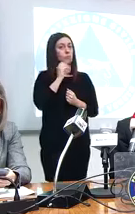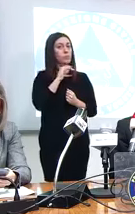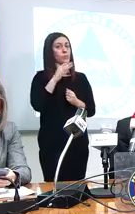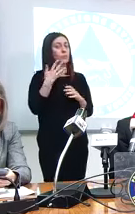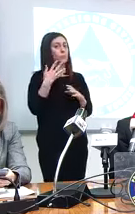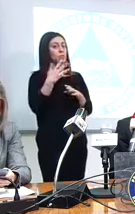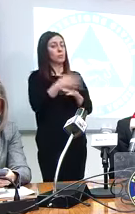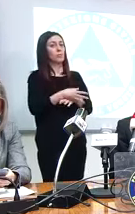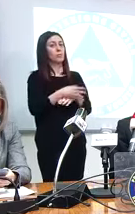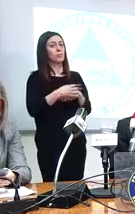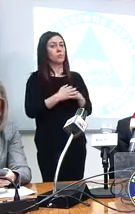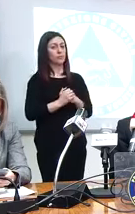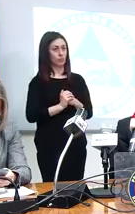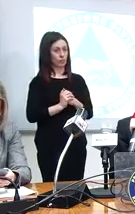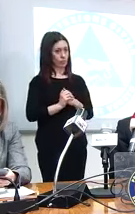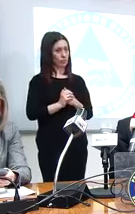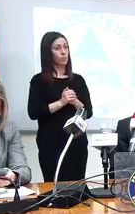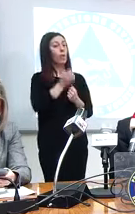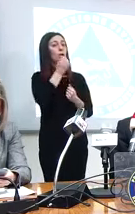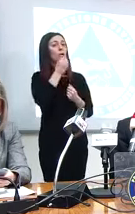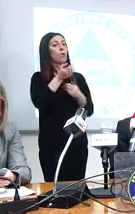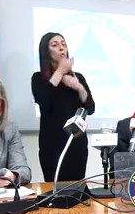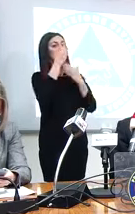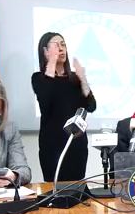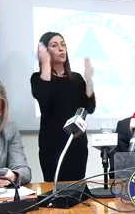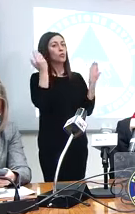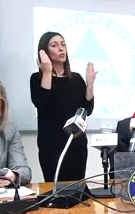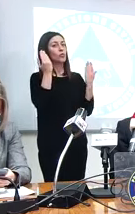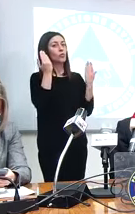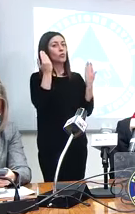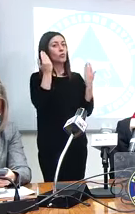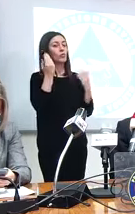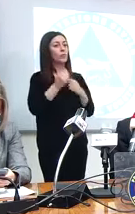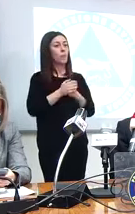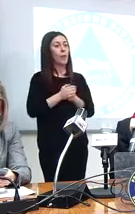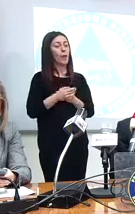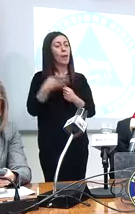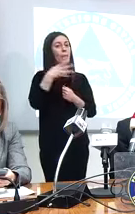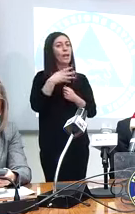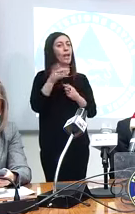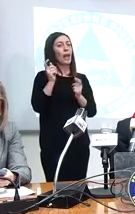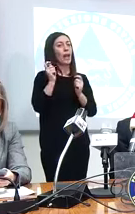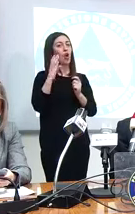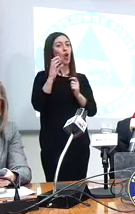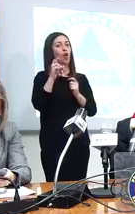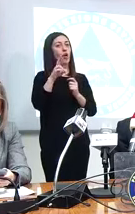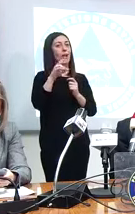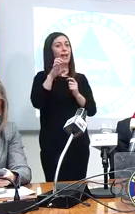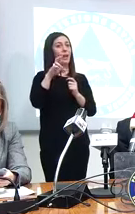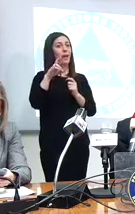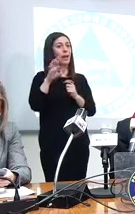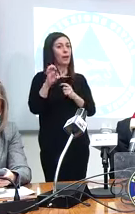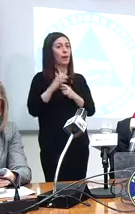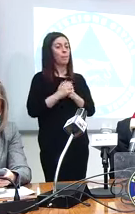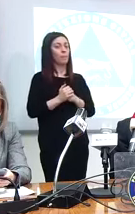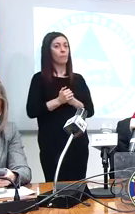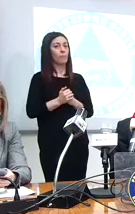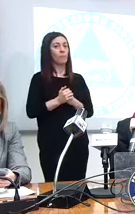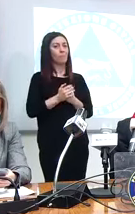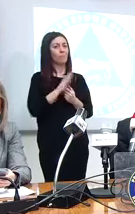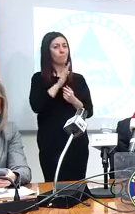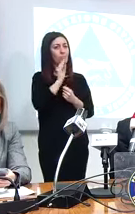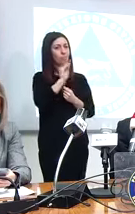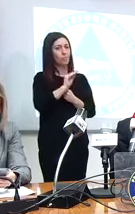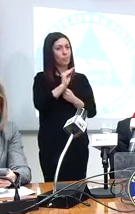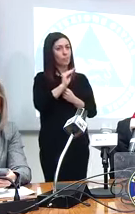Michela Nicolussi Moro. Buongiorno, Michela Nicolussi Moro, Il Corriere. Volevo chiedere al dottor Flor se ci può ricordare